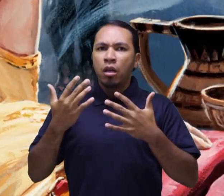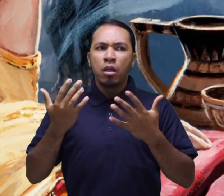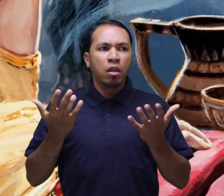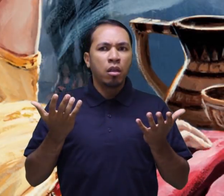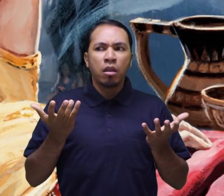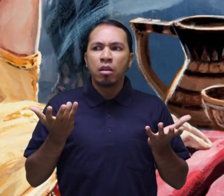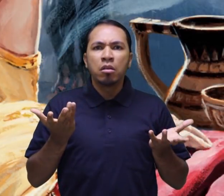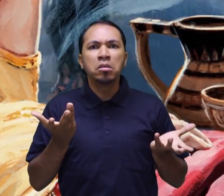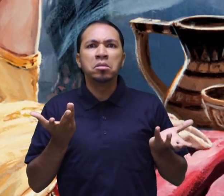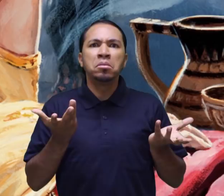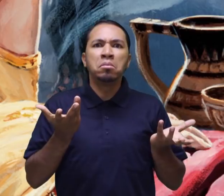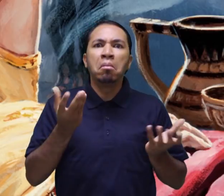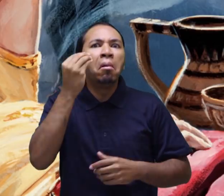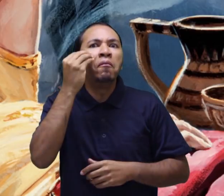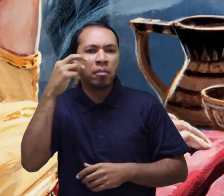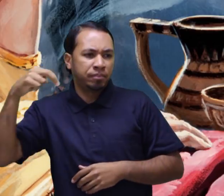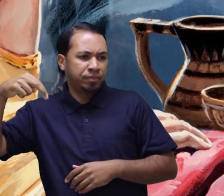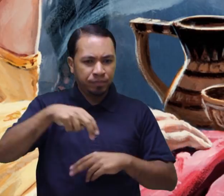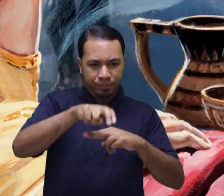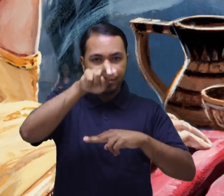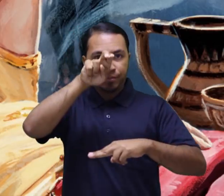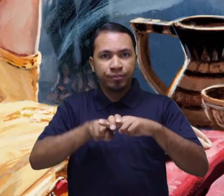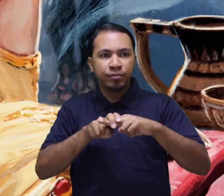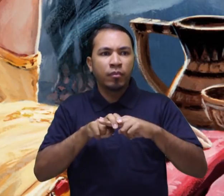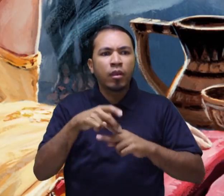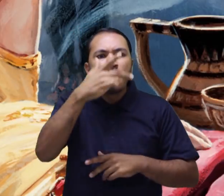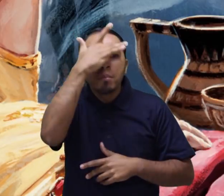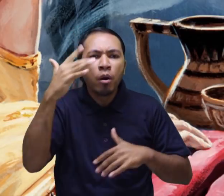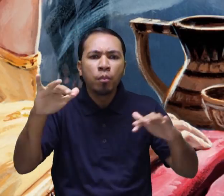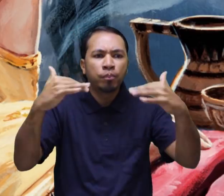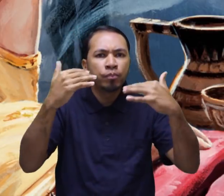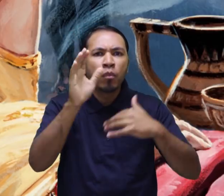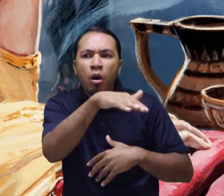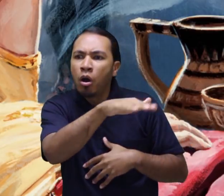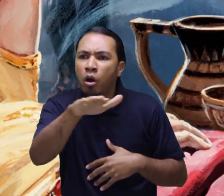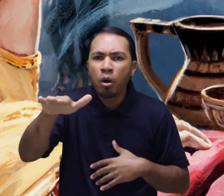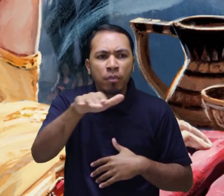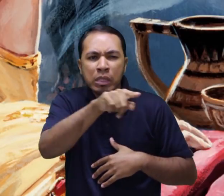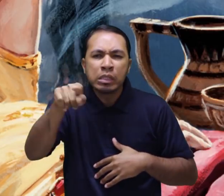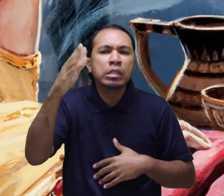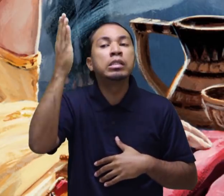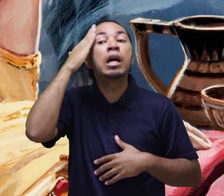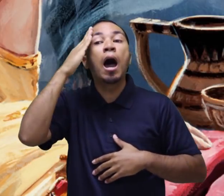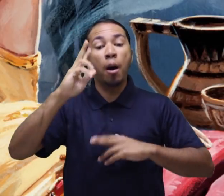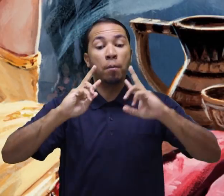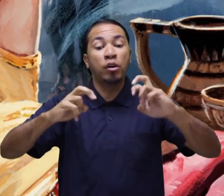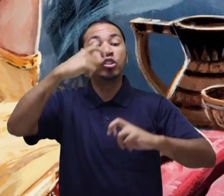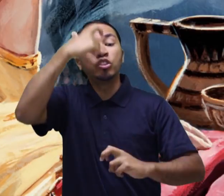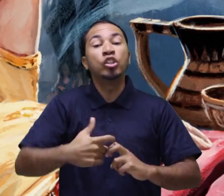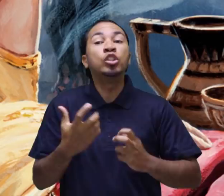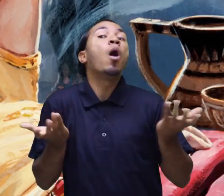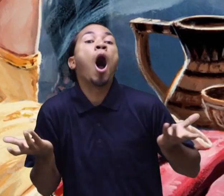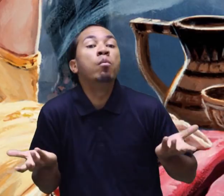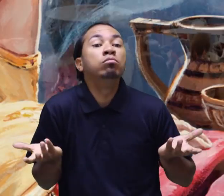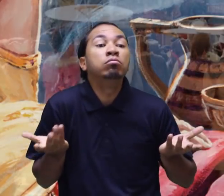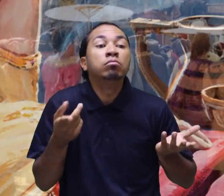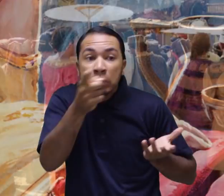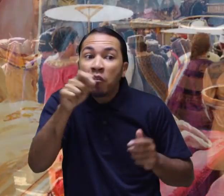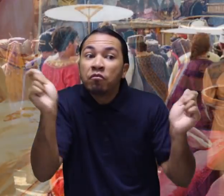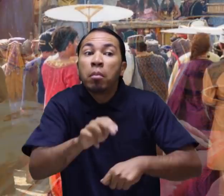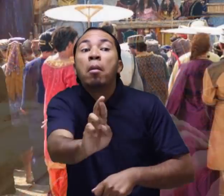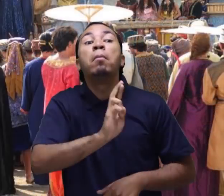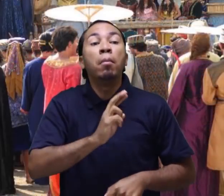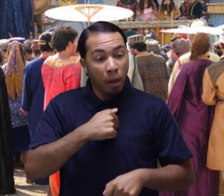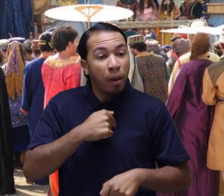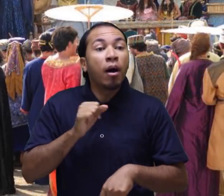Quando acordou, estava assustado e decidiu ir conversar com as pessoas que estavam na sala do trono. Ali, o